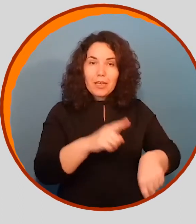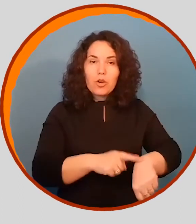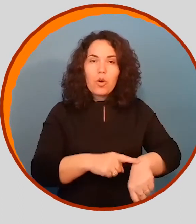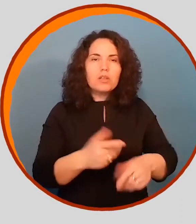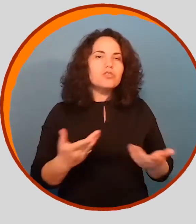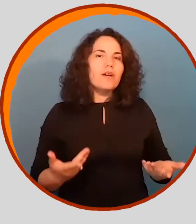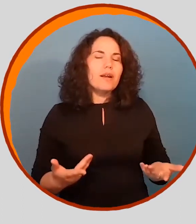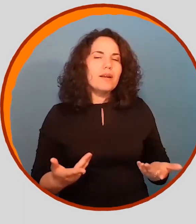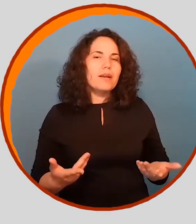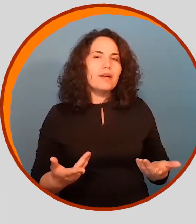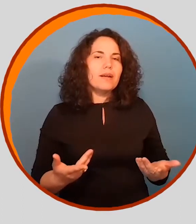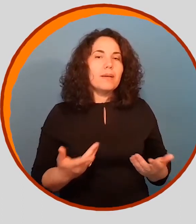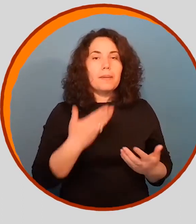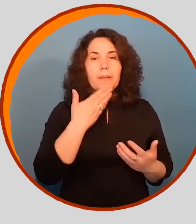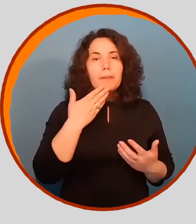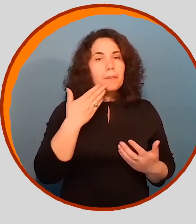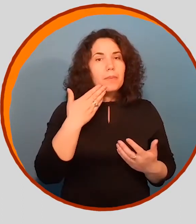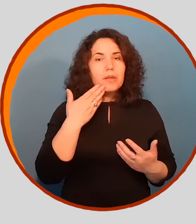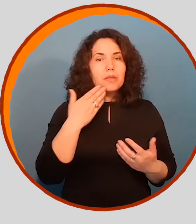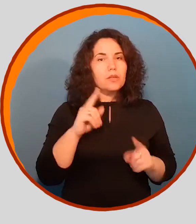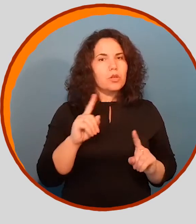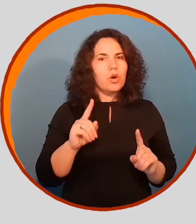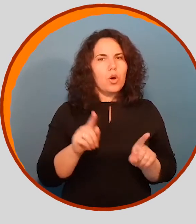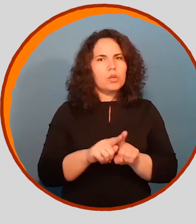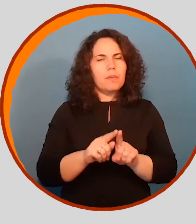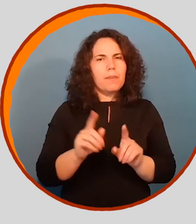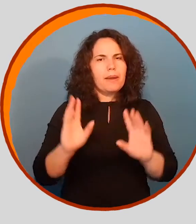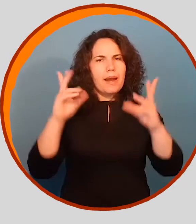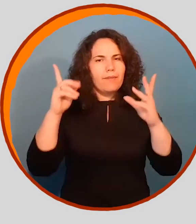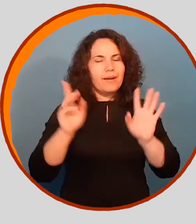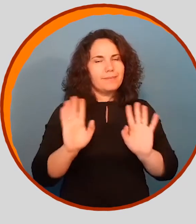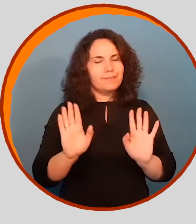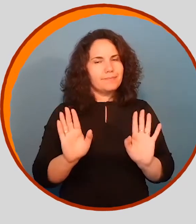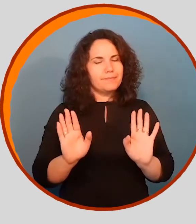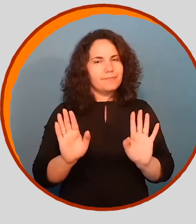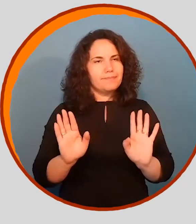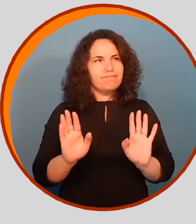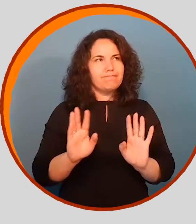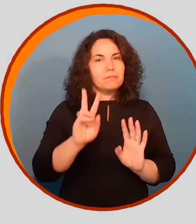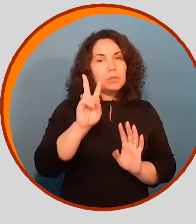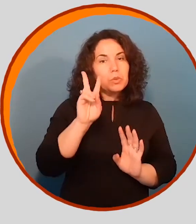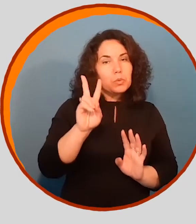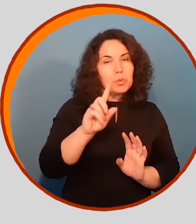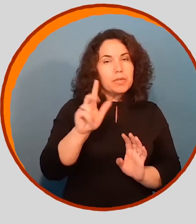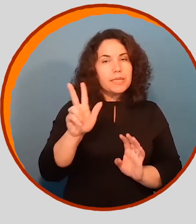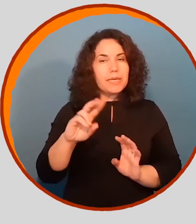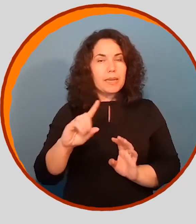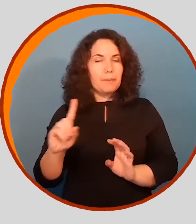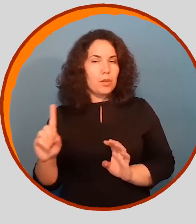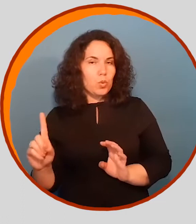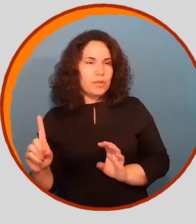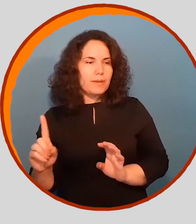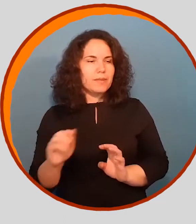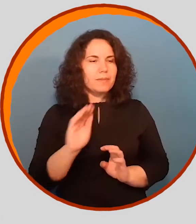është koha për, por prindrit të nuk mund ta bëjnë me zëtë ngritur dhe nuk mund ta bëjnë çdo 10 sekonda. Minimalisht duhet t'i jepet